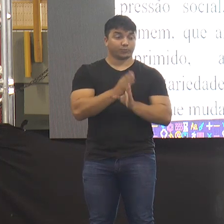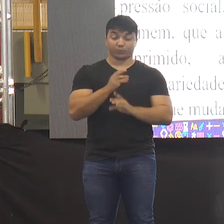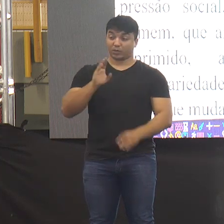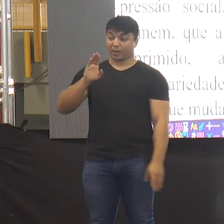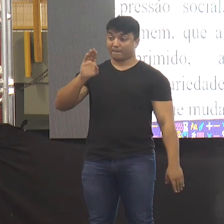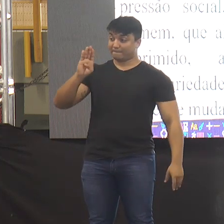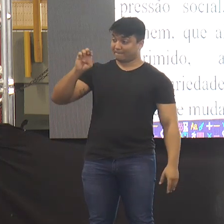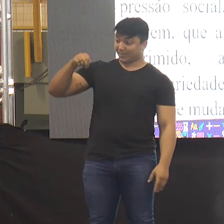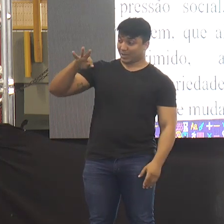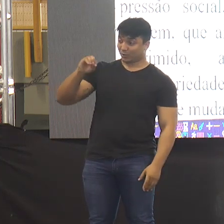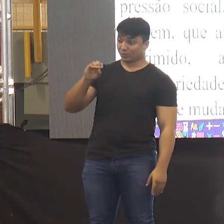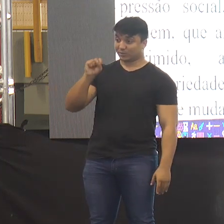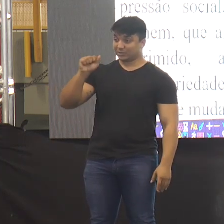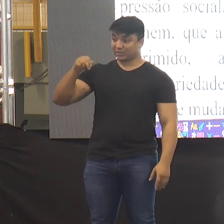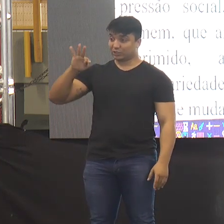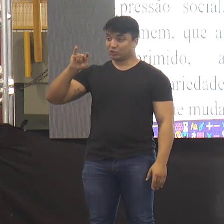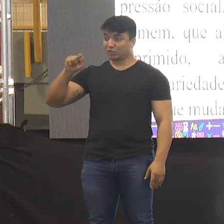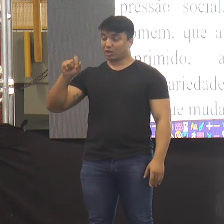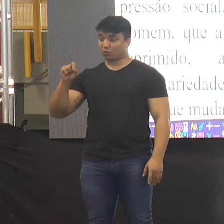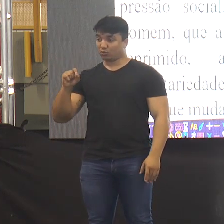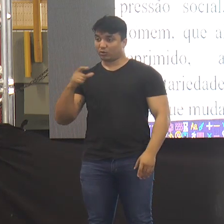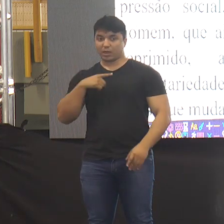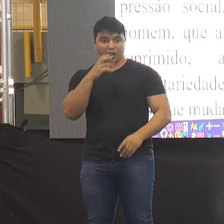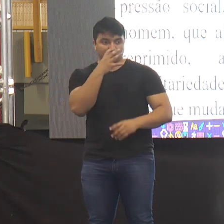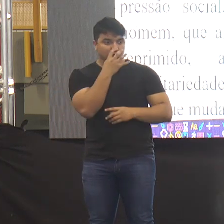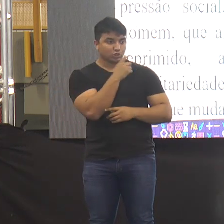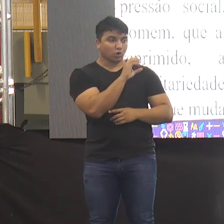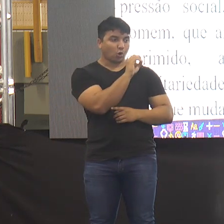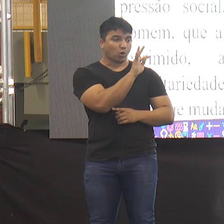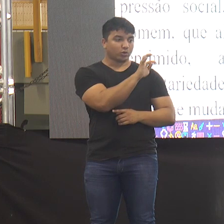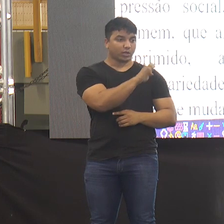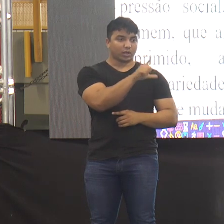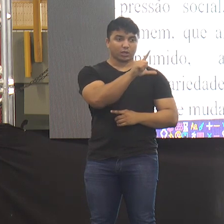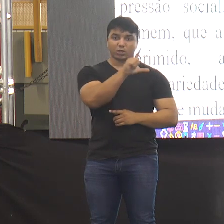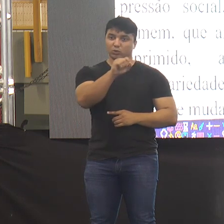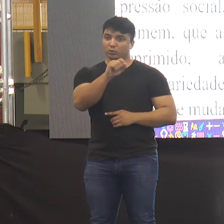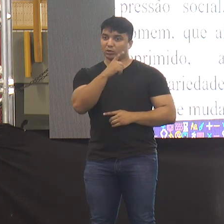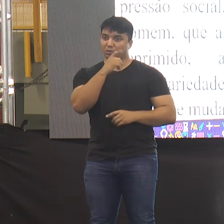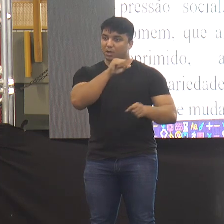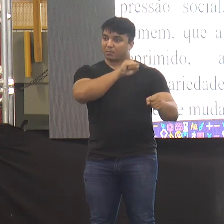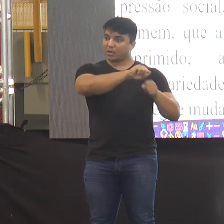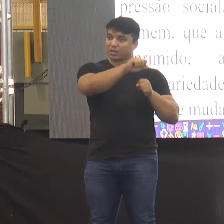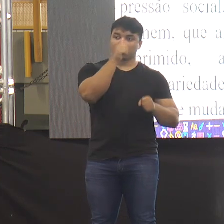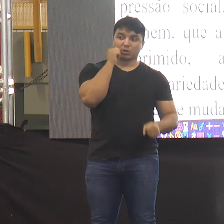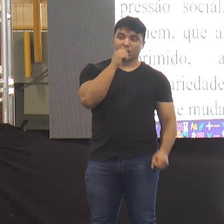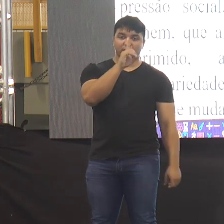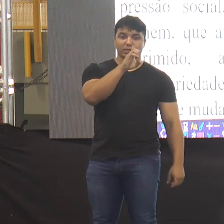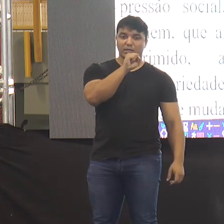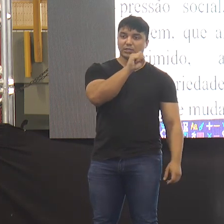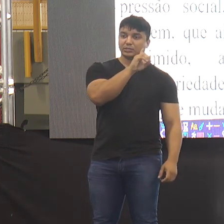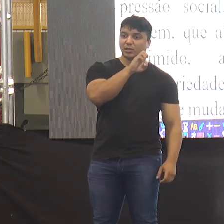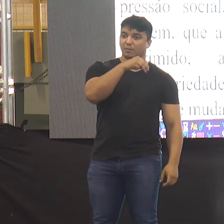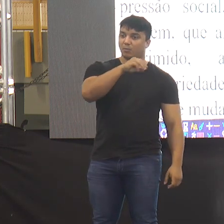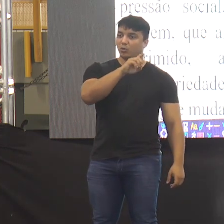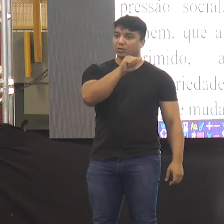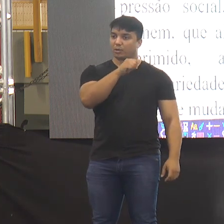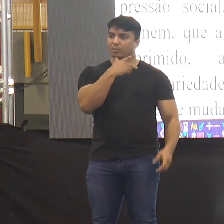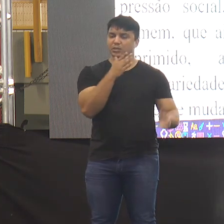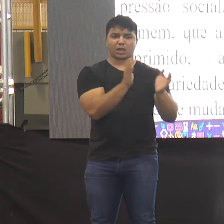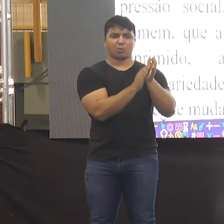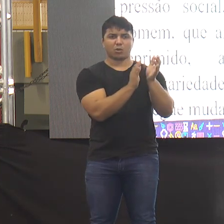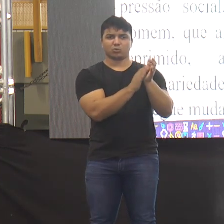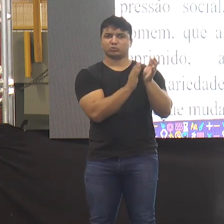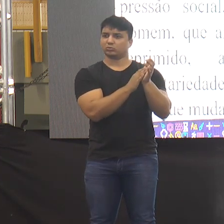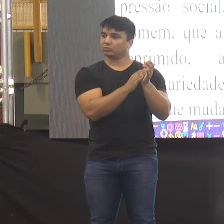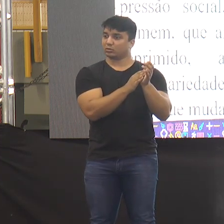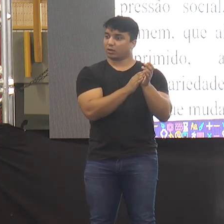Bento Santiago assistir a peça Otelo, ver o Otelo matando a Desdémoda e aplaudindo como se o cara... Meu